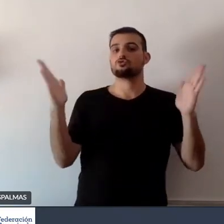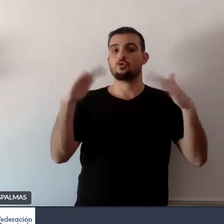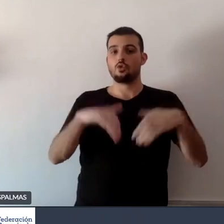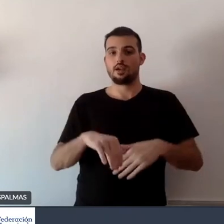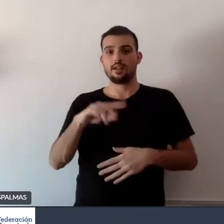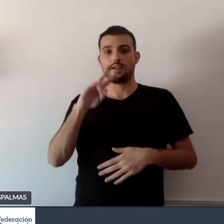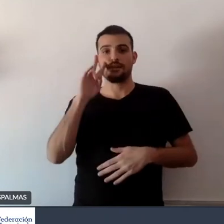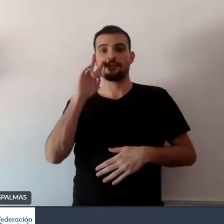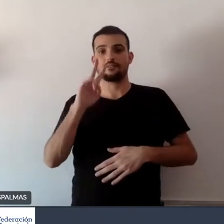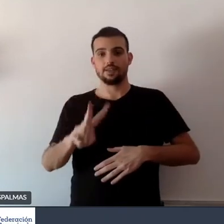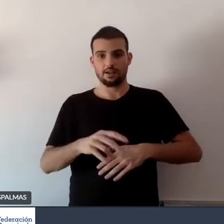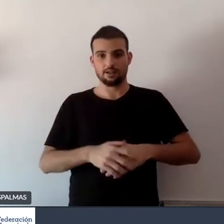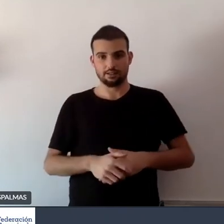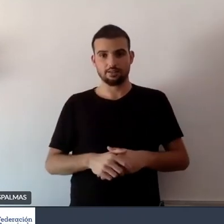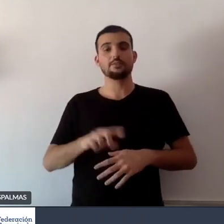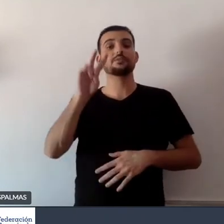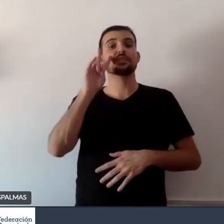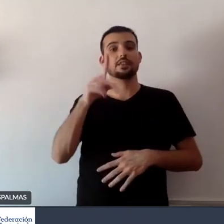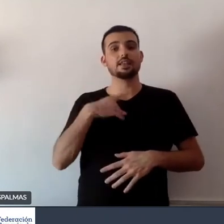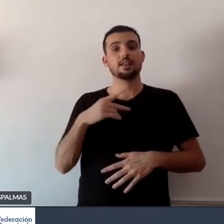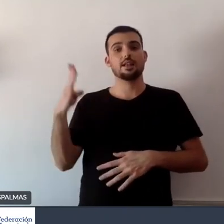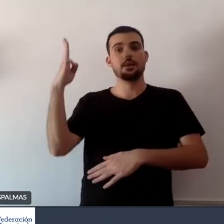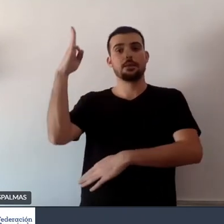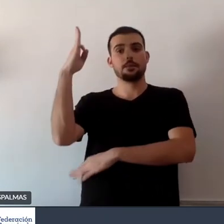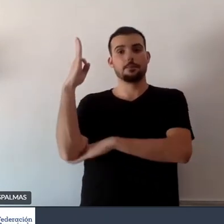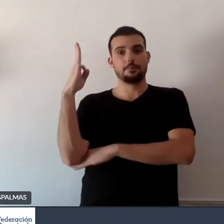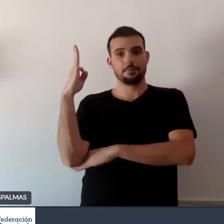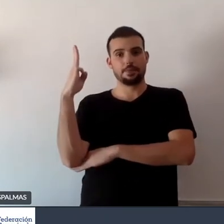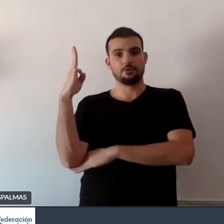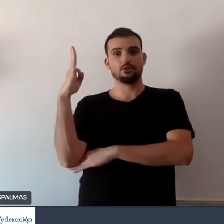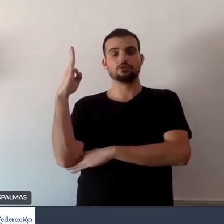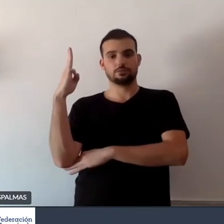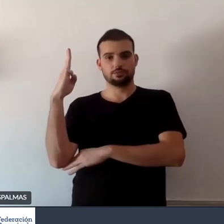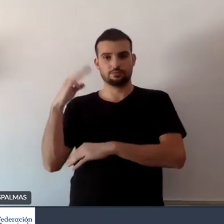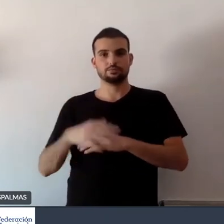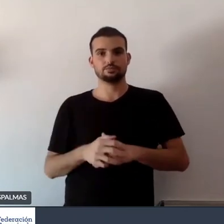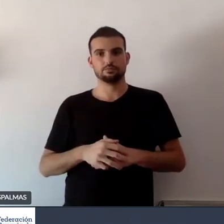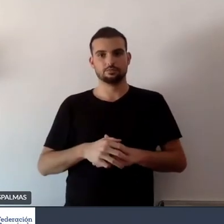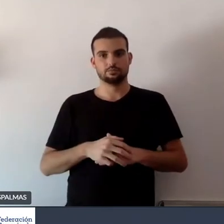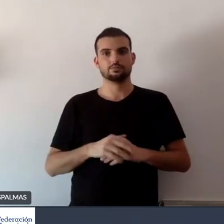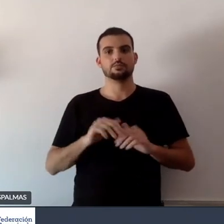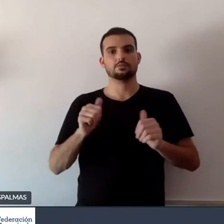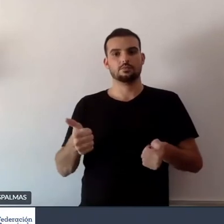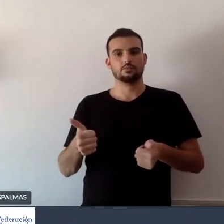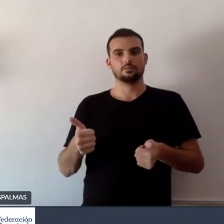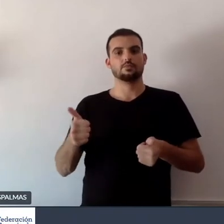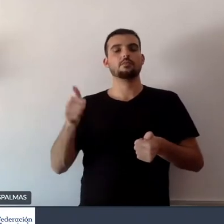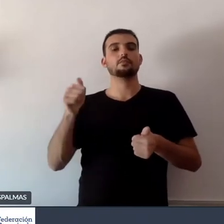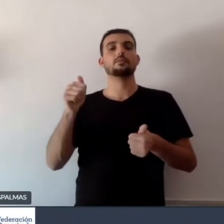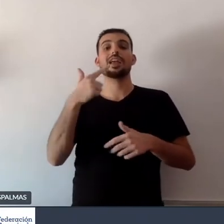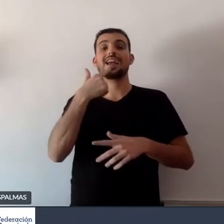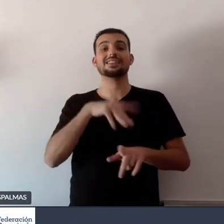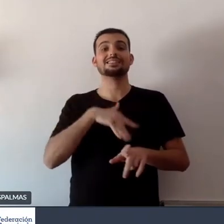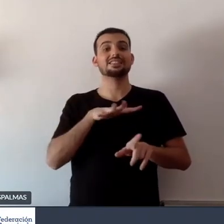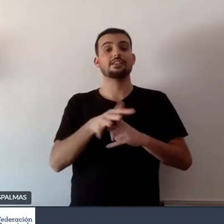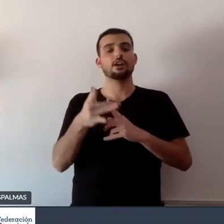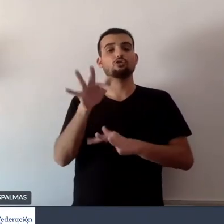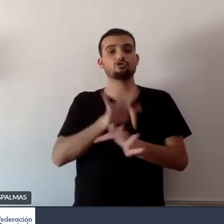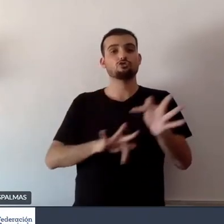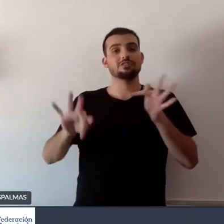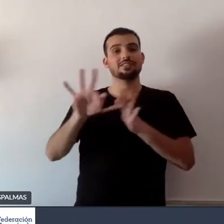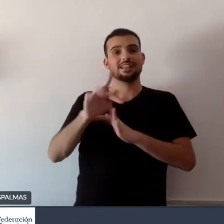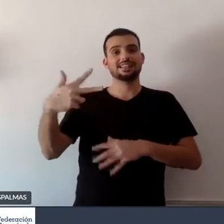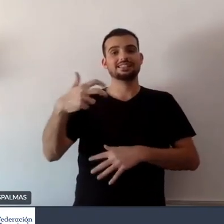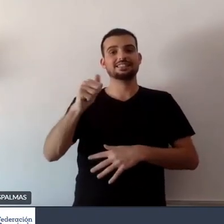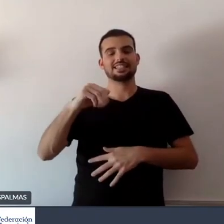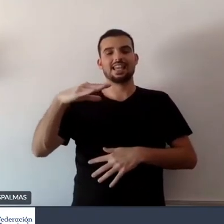con el base, el defensor de pívot está con el pívot y su defensor se mantiene con él. La situación que vemos a continuación es un chase, que es un